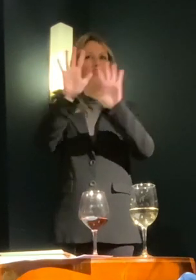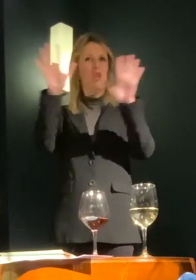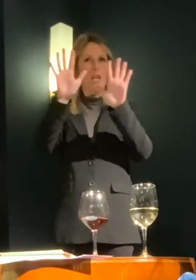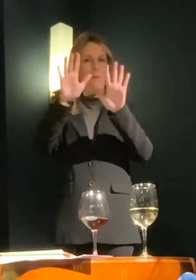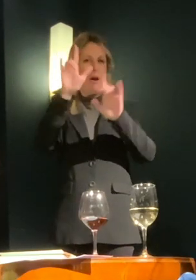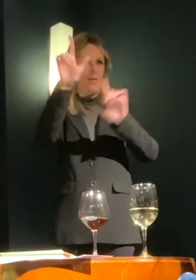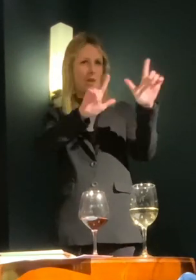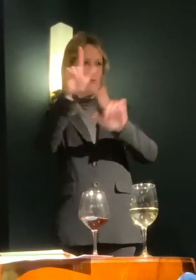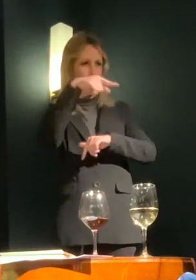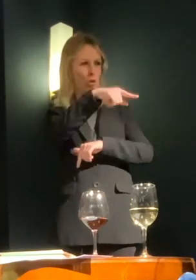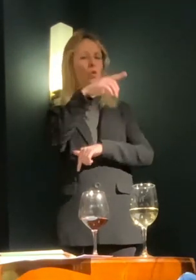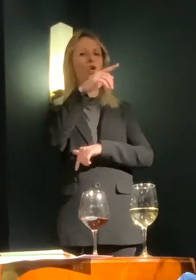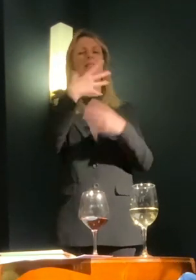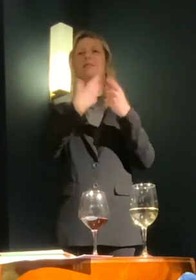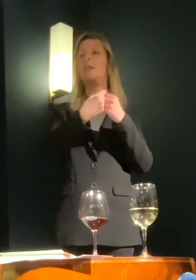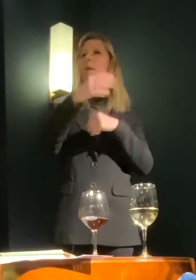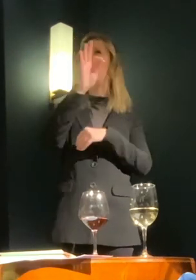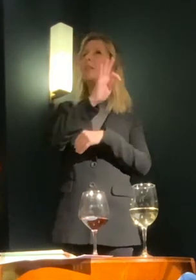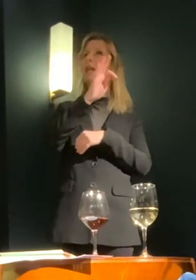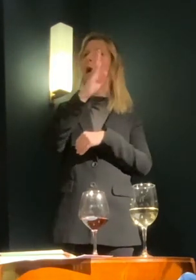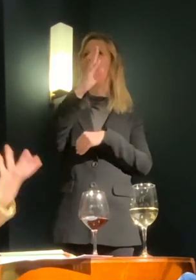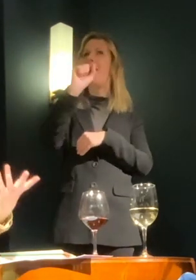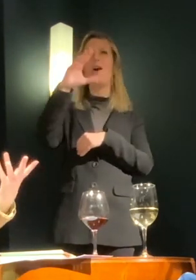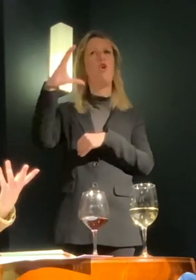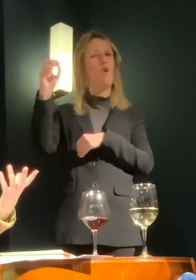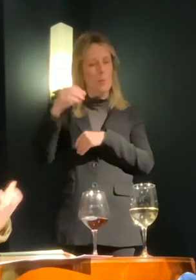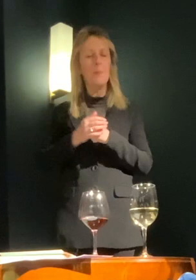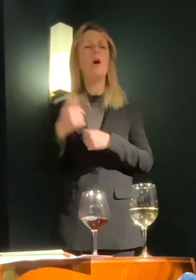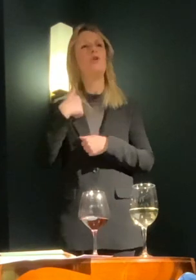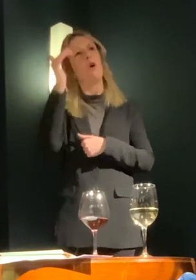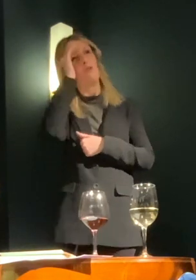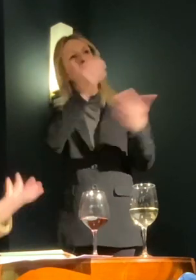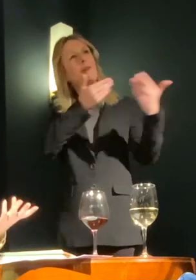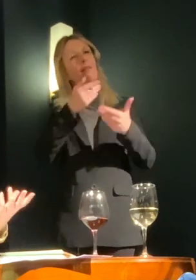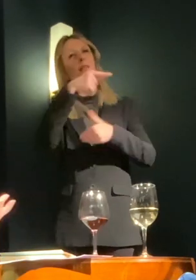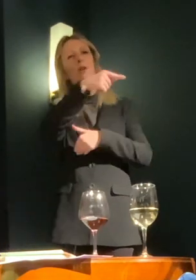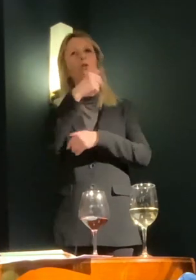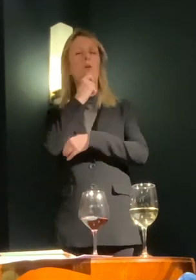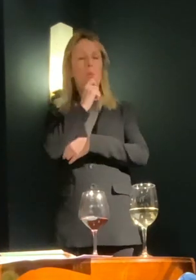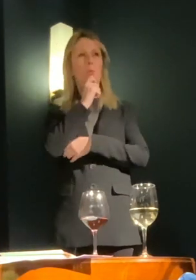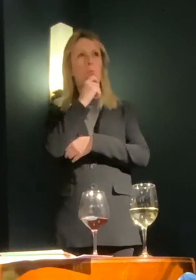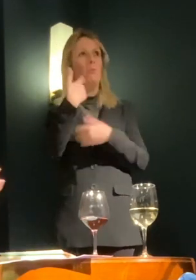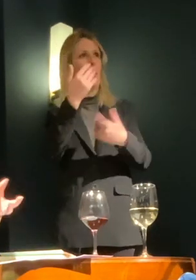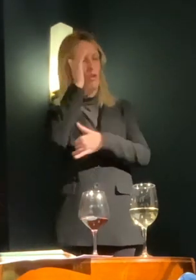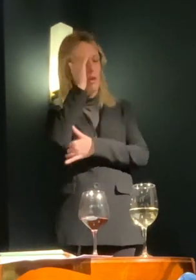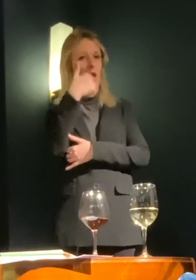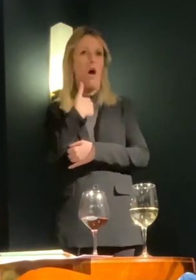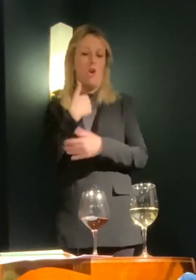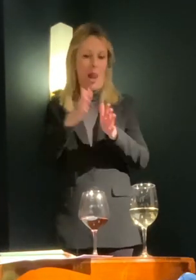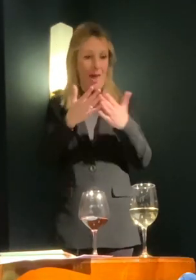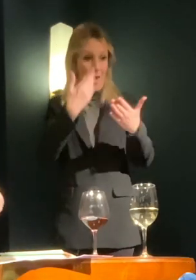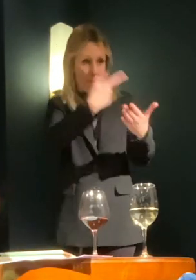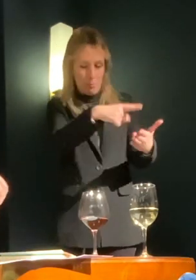con Federico Baccomo. Sì. E io ho ascoltato questa presentazione, ho ascoltato te parlare del libro, faccio vabbè, ma io